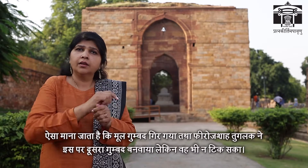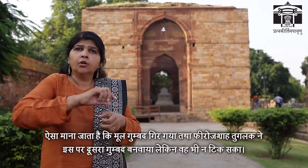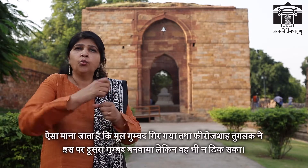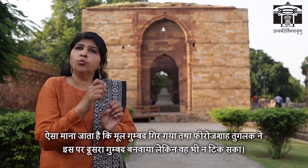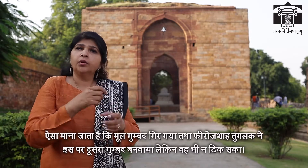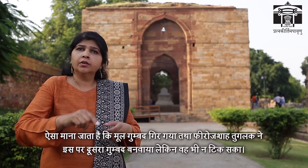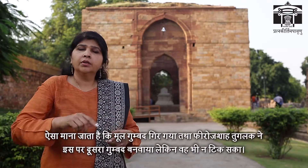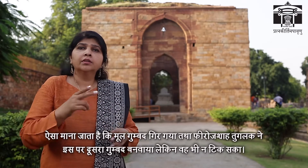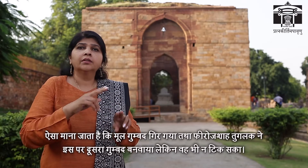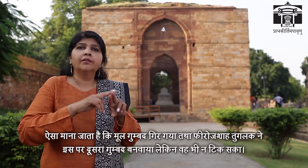तथा फिरोज शाह तुगलक ने